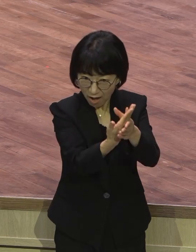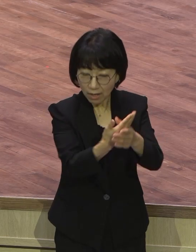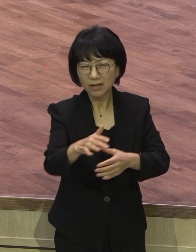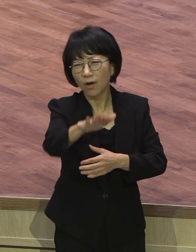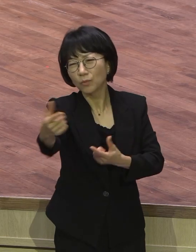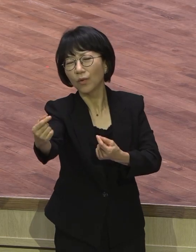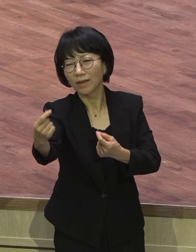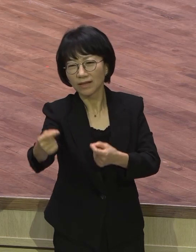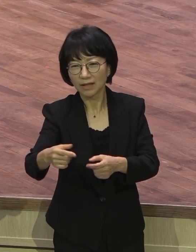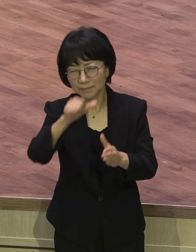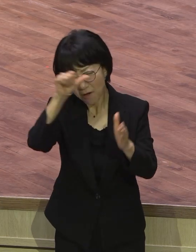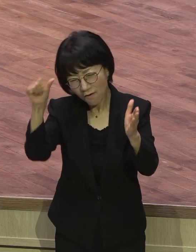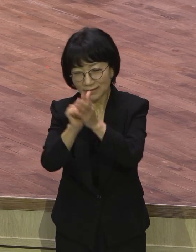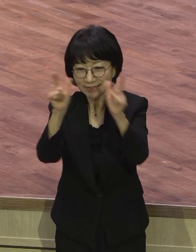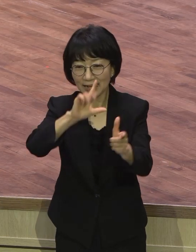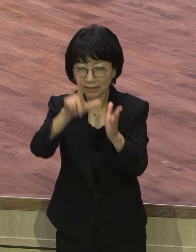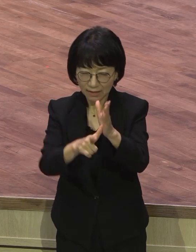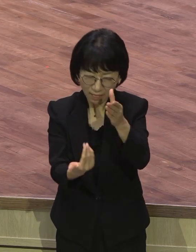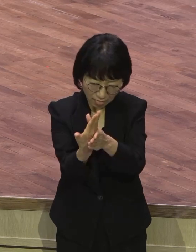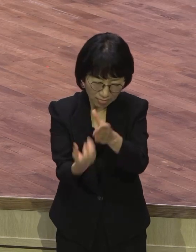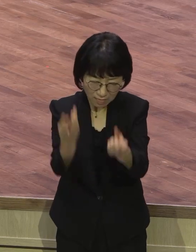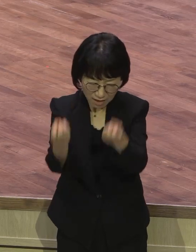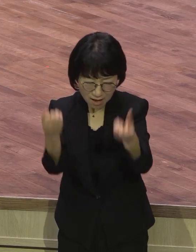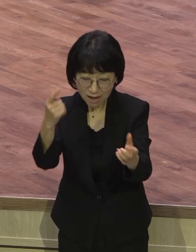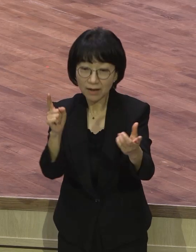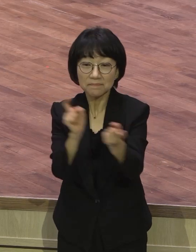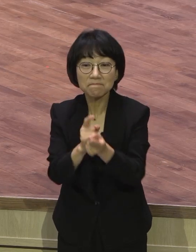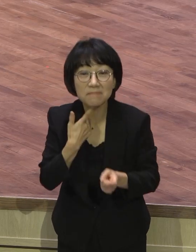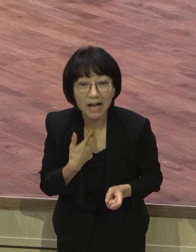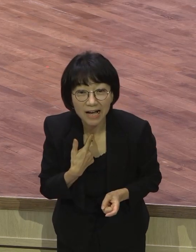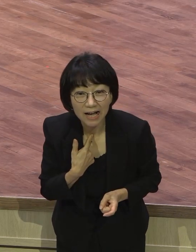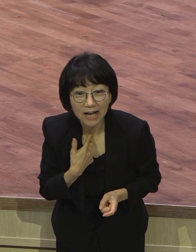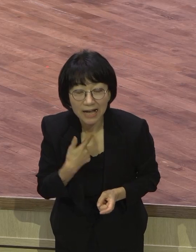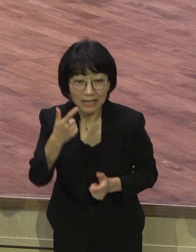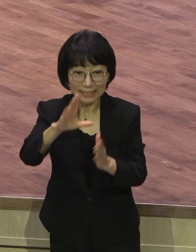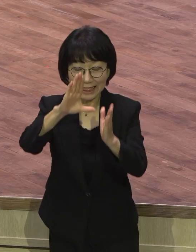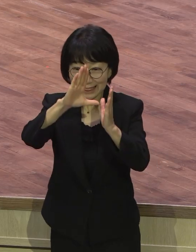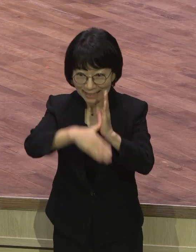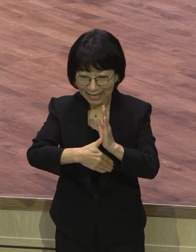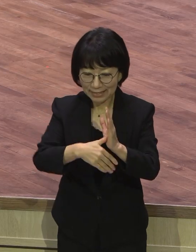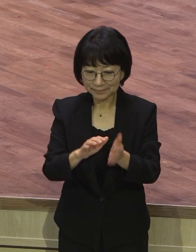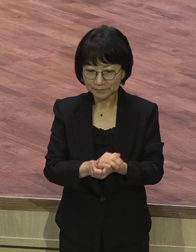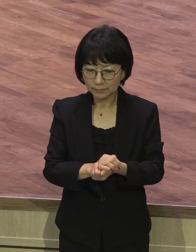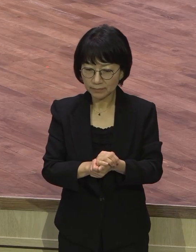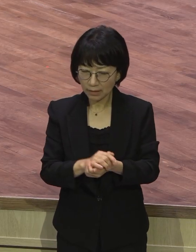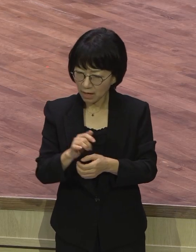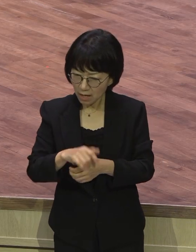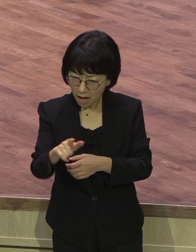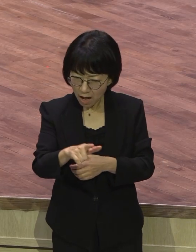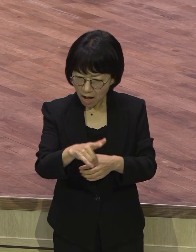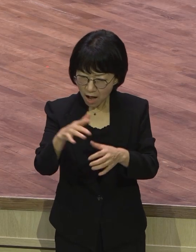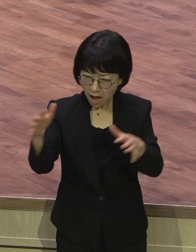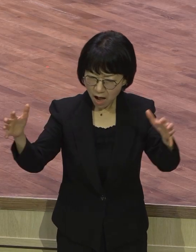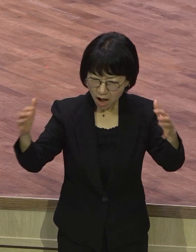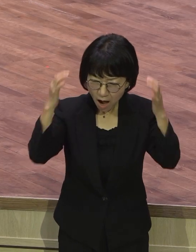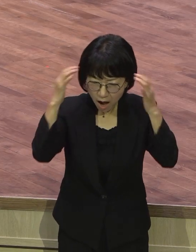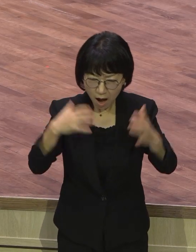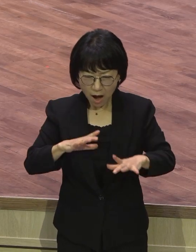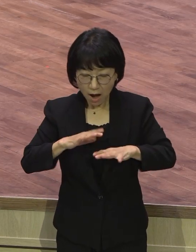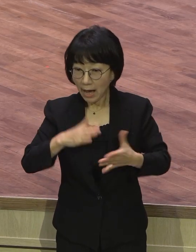또 경험했습니다. 이때 믿음의 성장의 기회를 보시기 바랍니다.